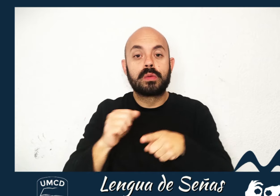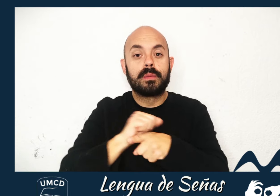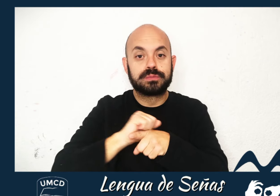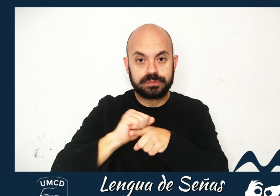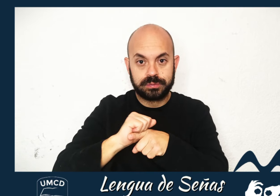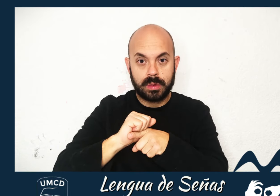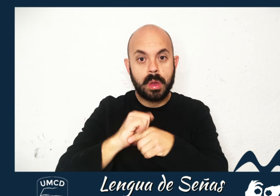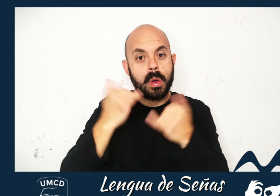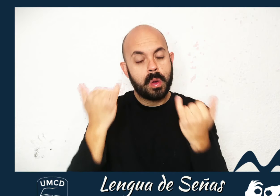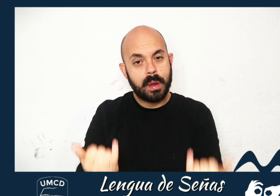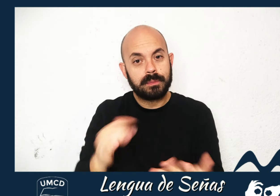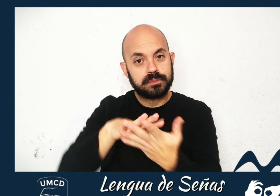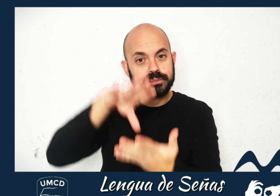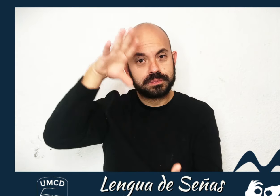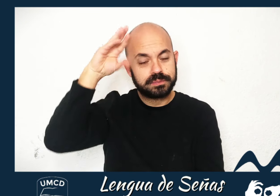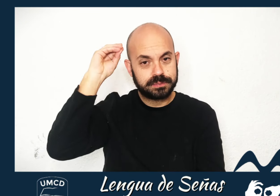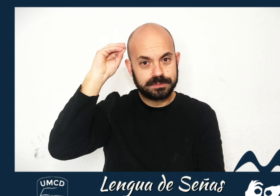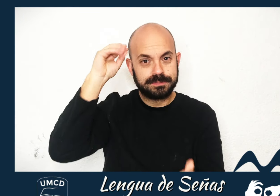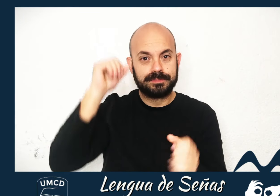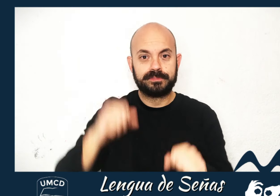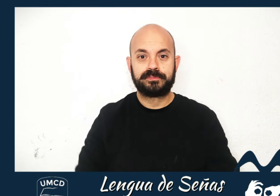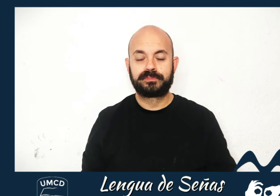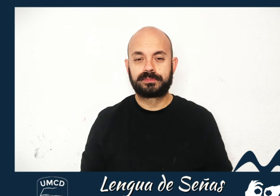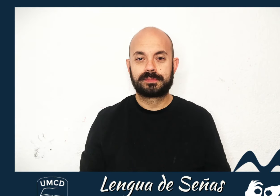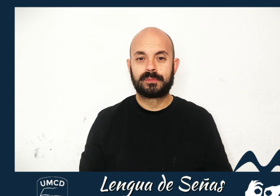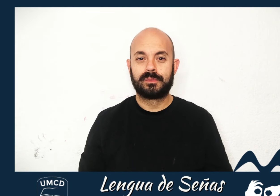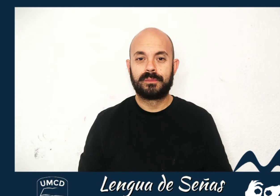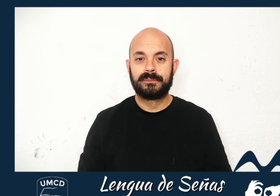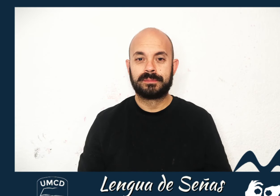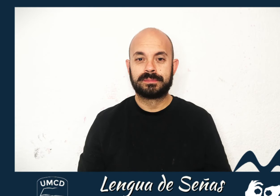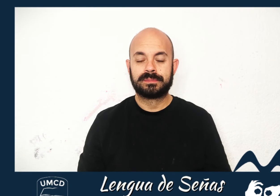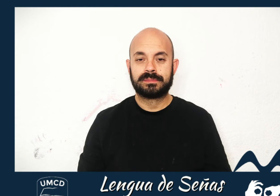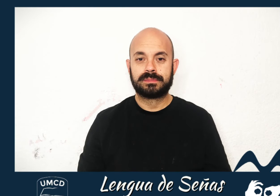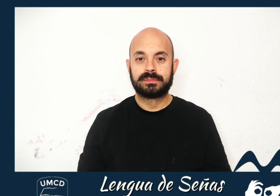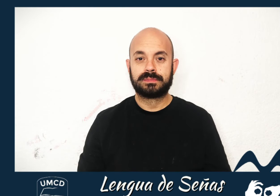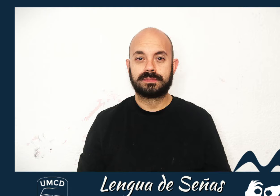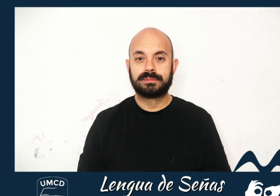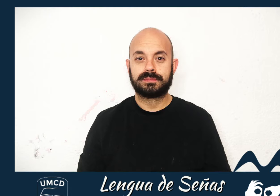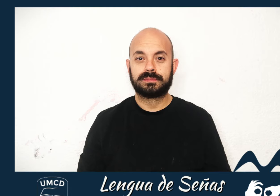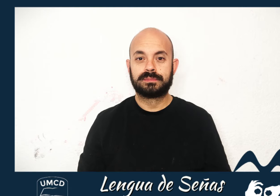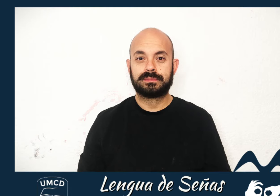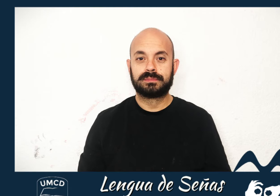beneficios. Esta es nuestra lección de hoy día aquí, en un momento con Dios.